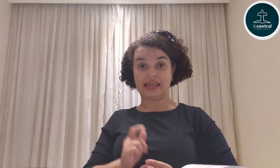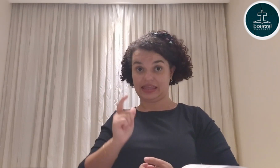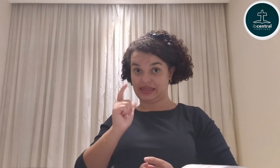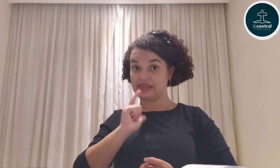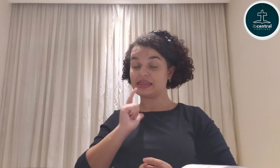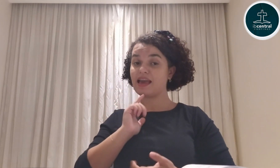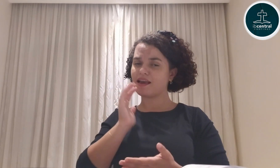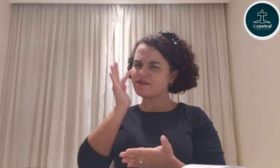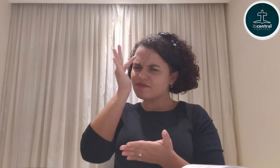unido a Deus,